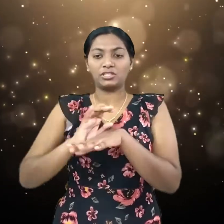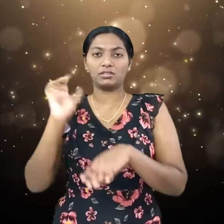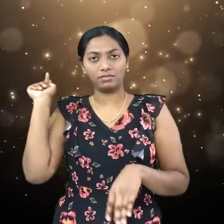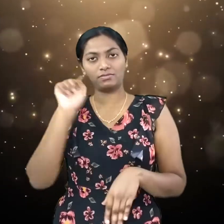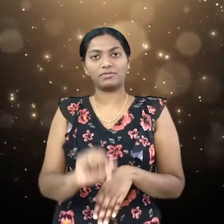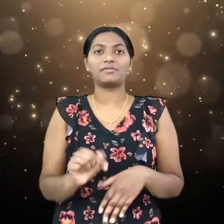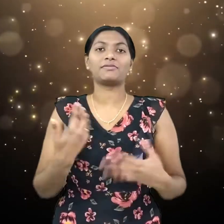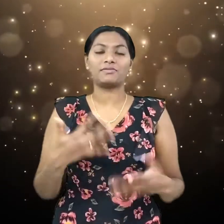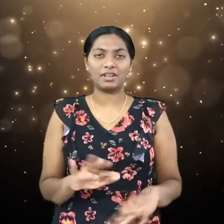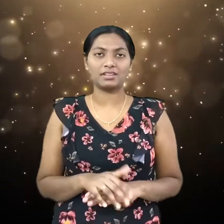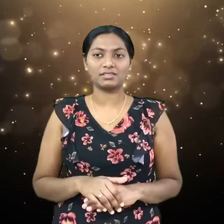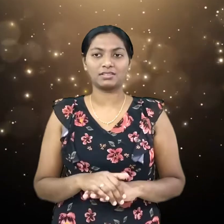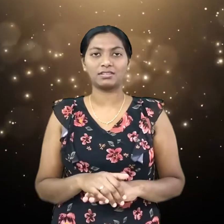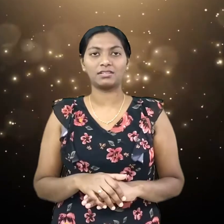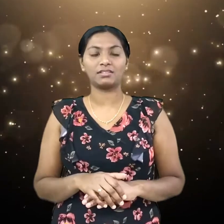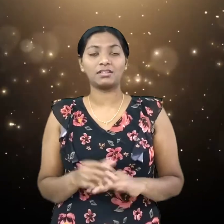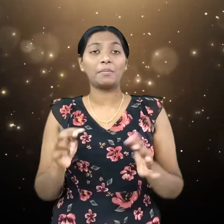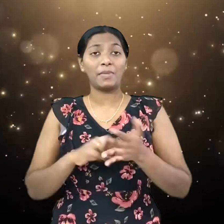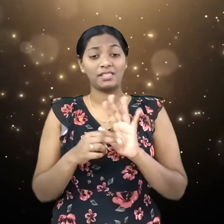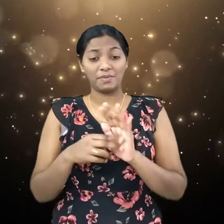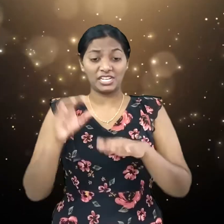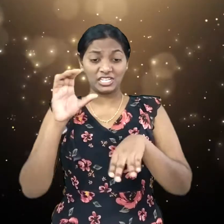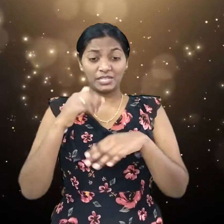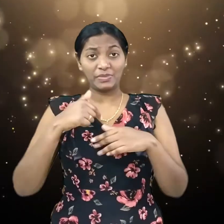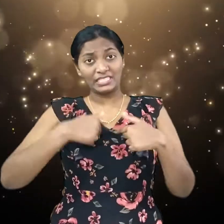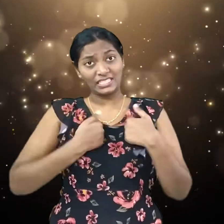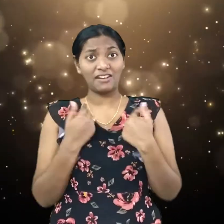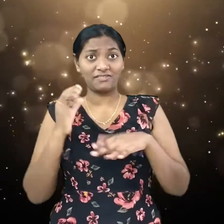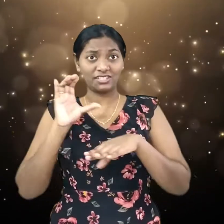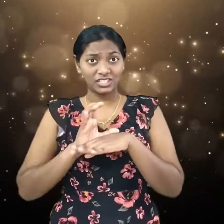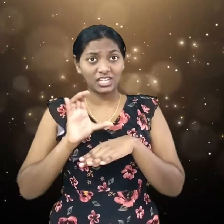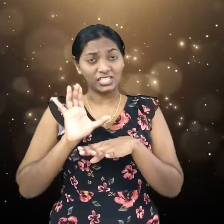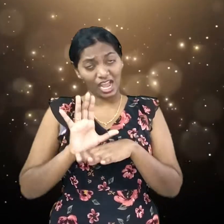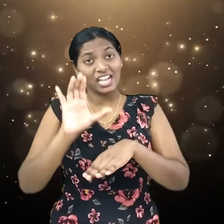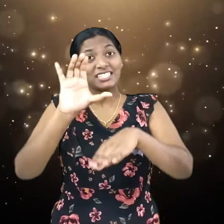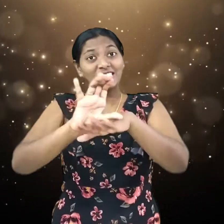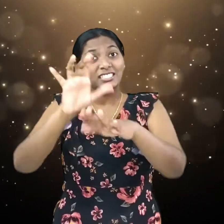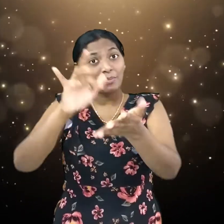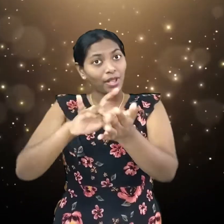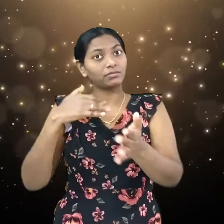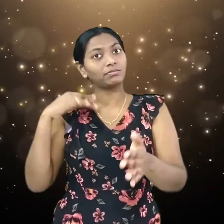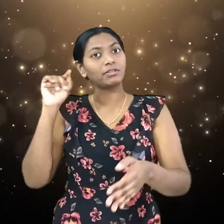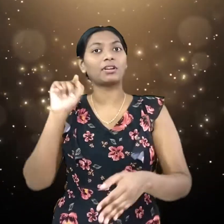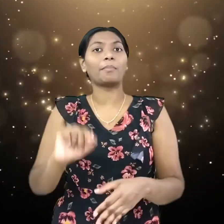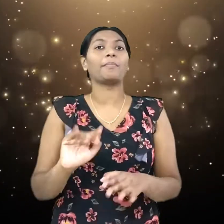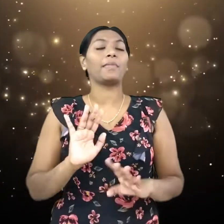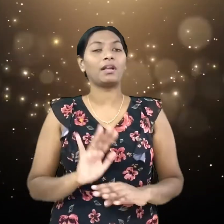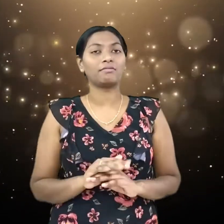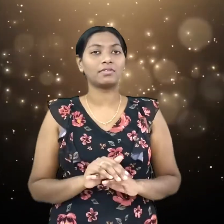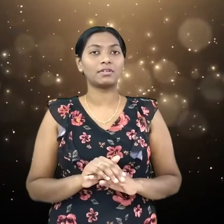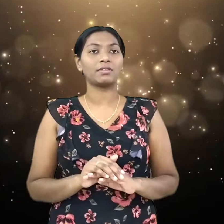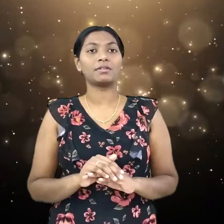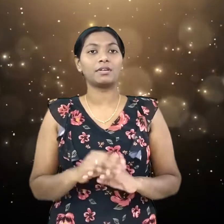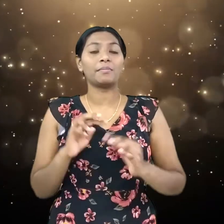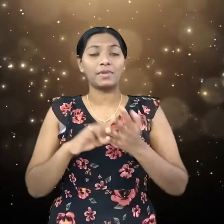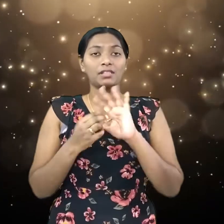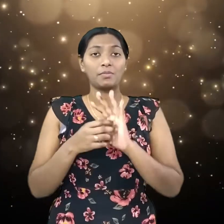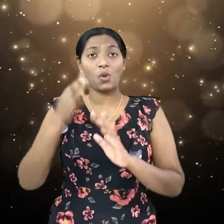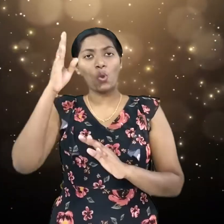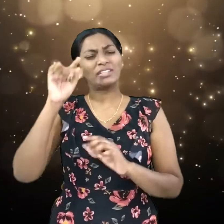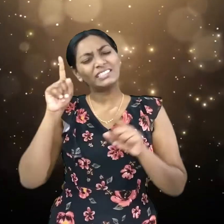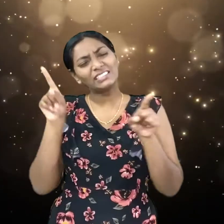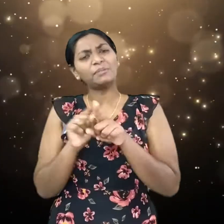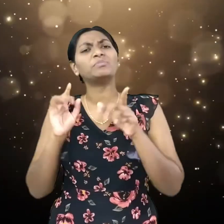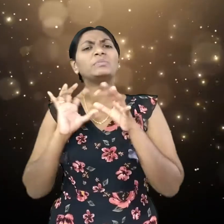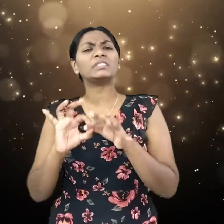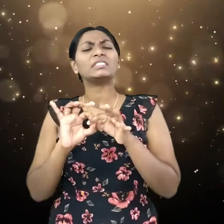सही है ना? तो हम चर्च में आते हैं पर हम खुद क्या हैं? चर्च। तो ध्यान रखिए, परमेश्वर हमारे साथ ऐसे